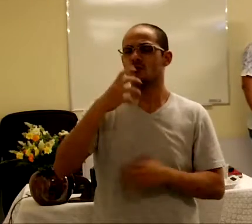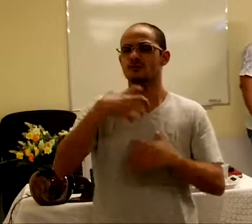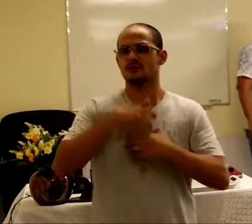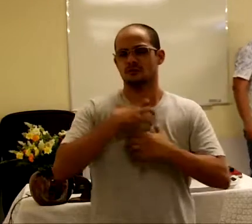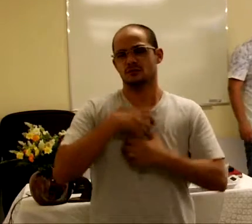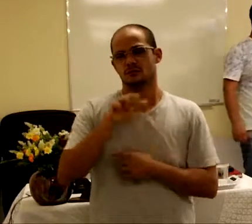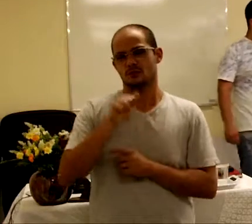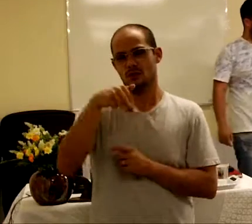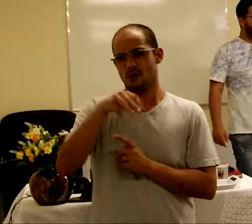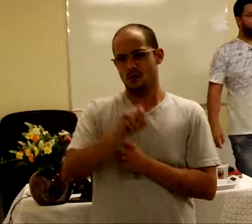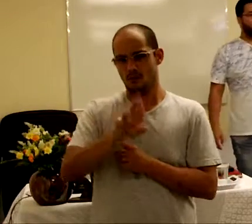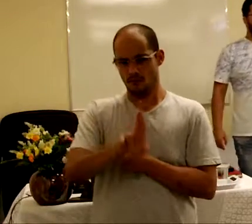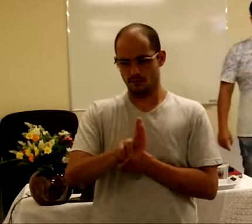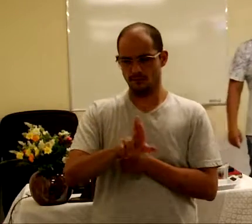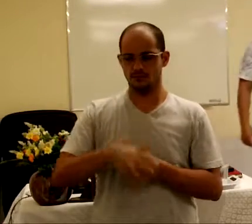do amor.